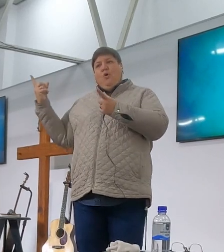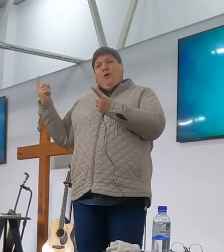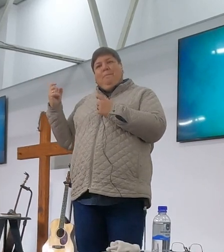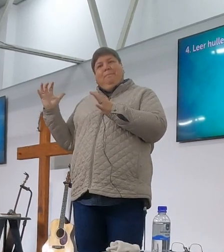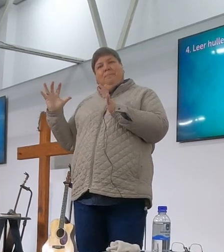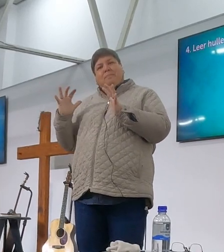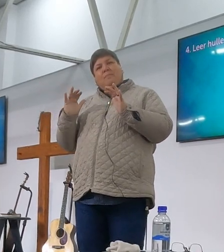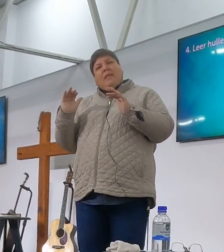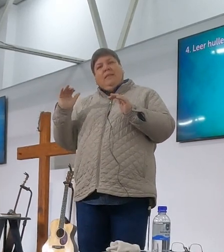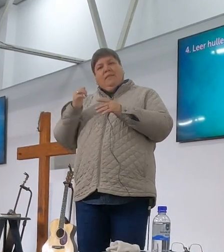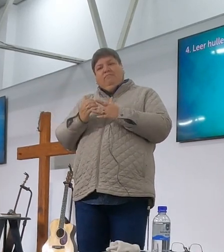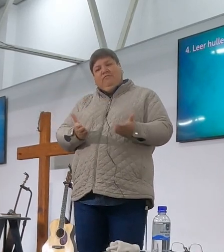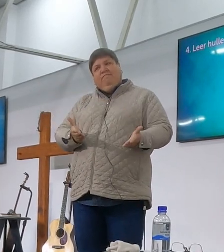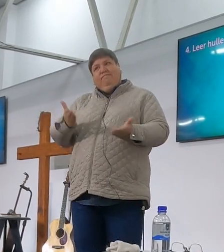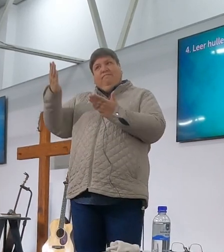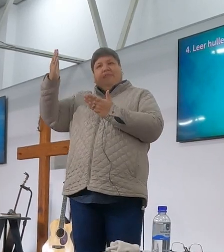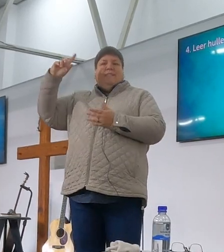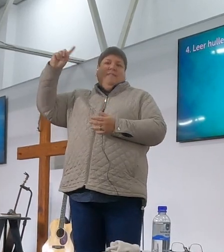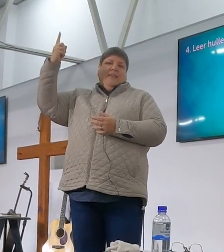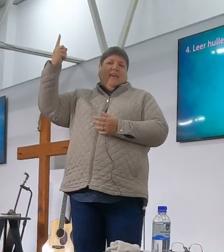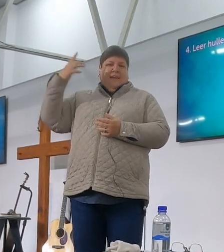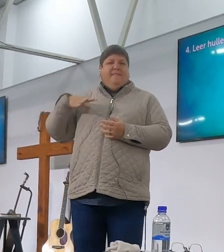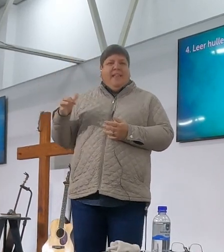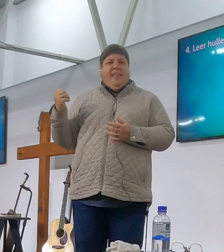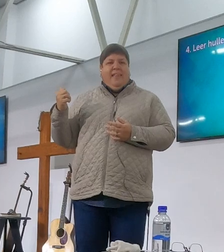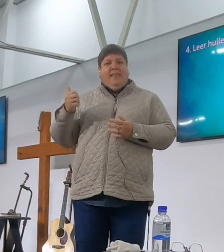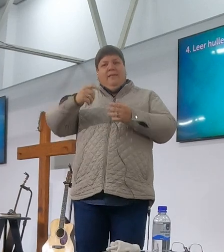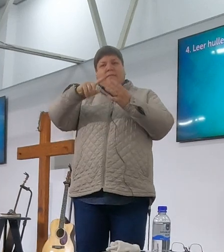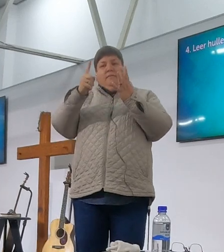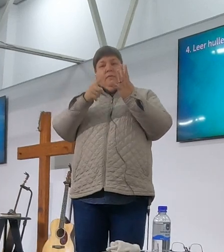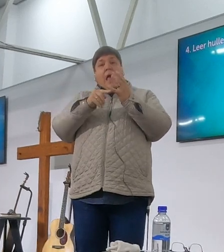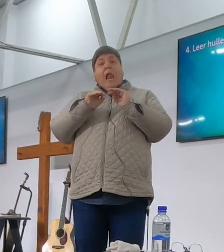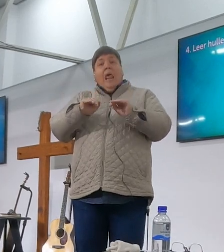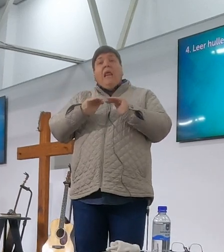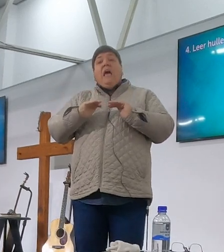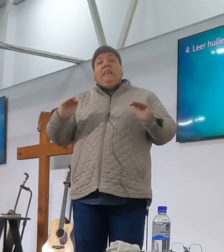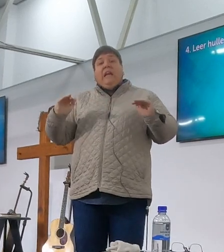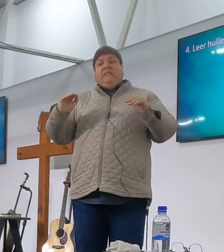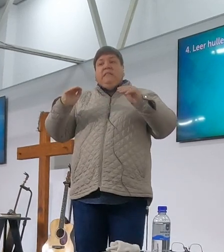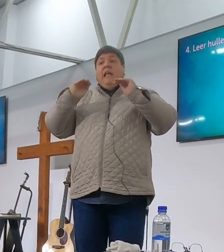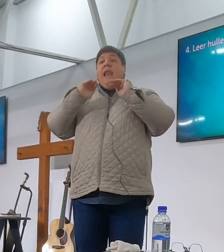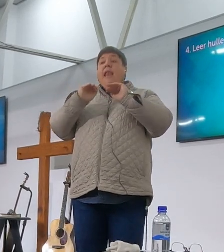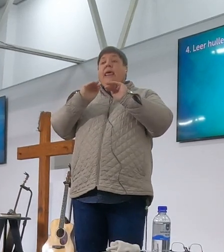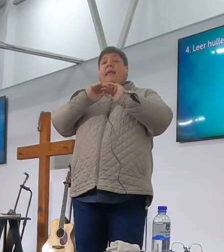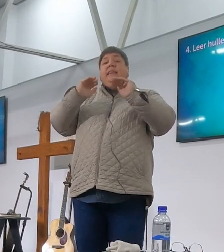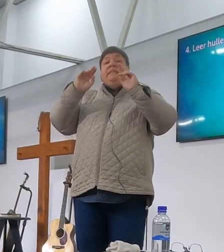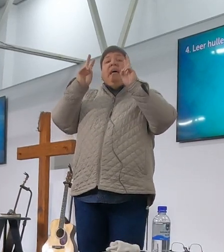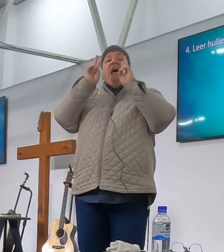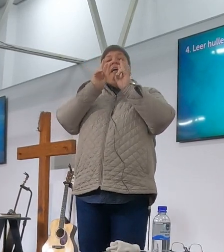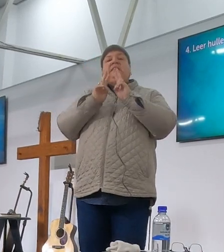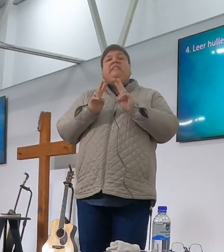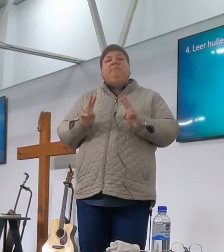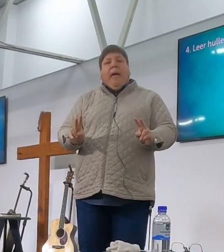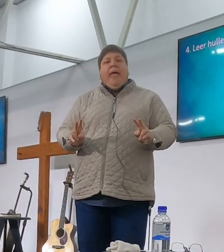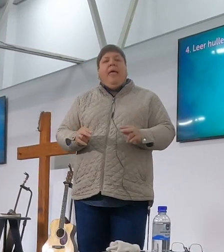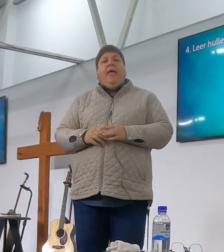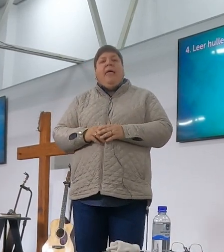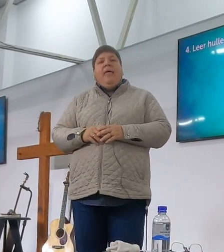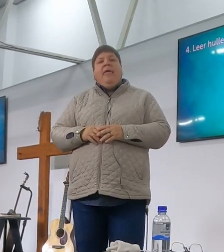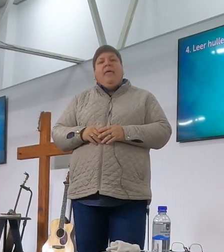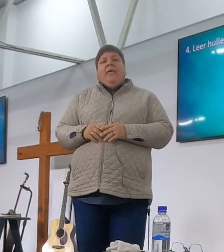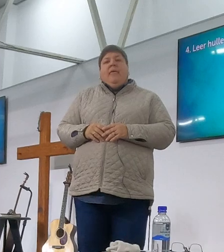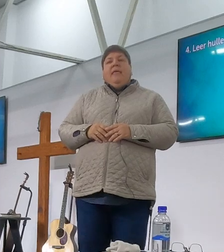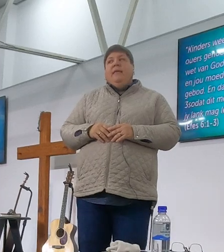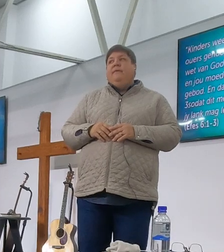gebring het dat ons vir hulle moet opdra aan die Here. Okay, nommer 4. Leer hulle respek. Leer hulle respek. Hierdie is 'n sleutelding en ek gaan dit nou